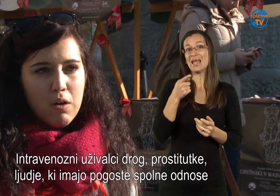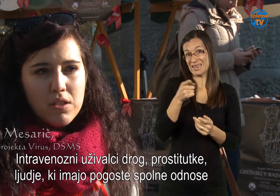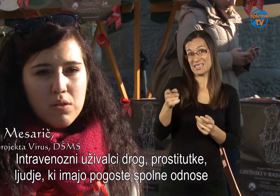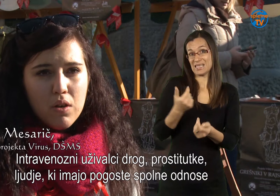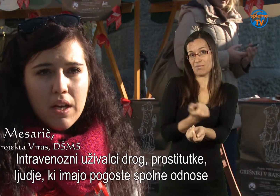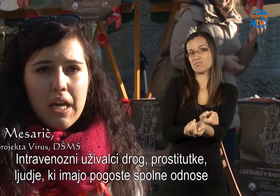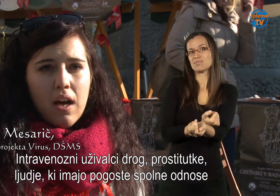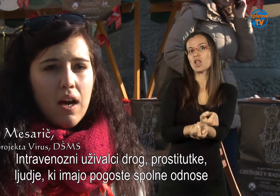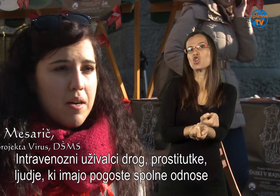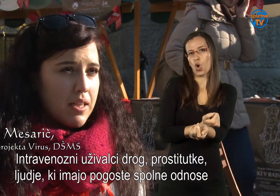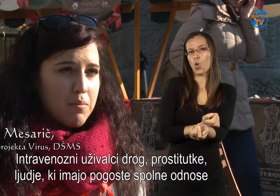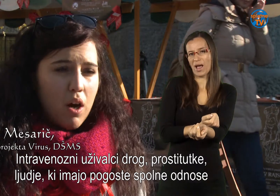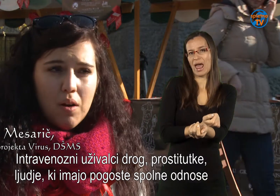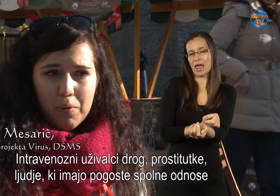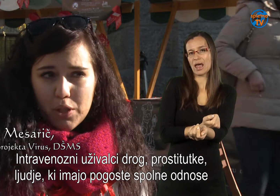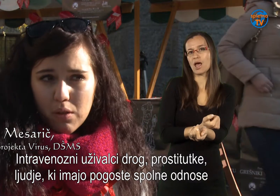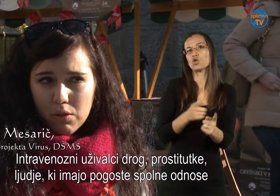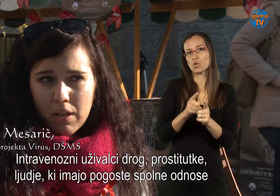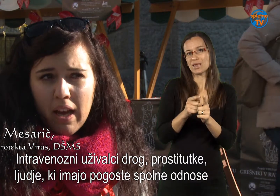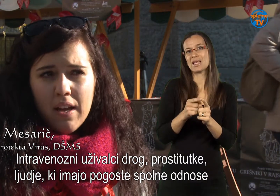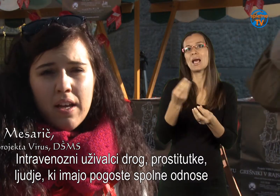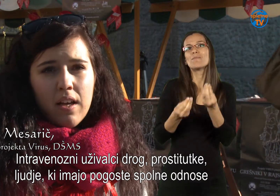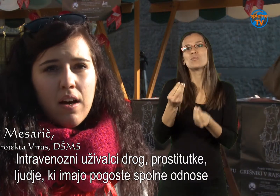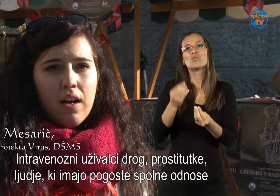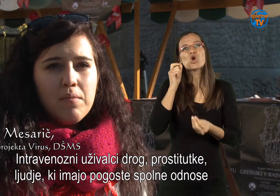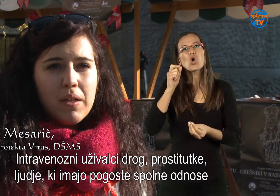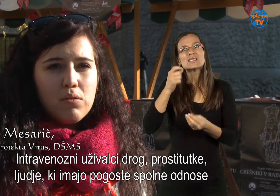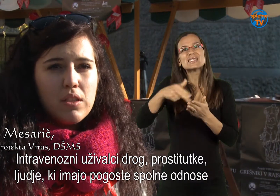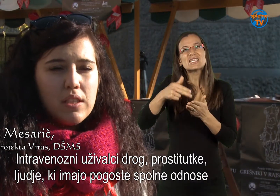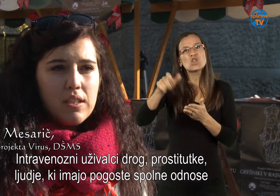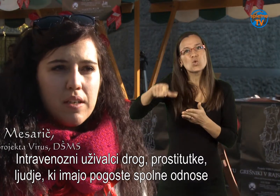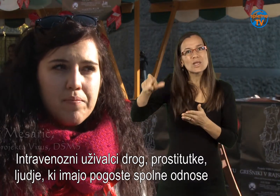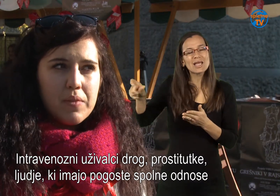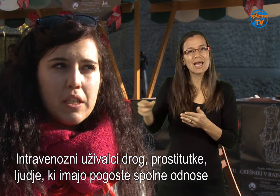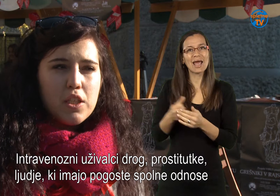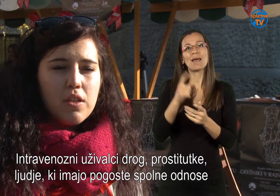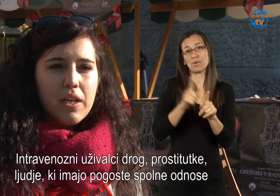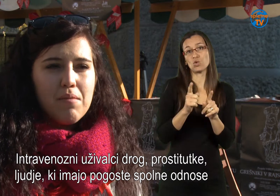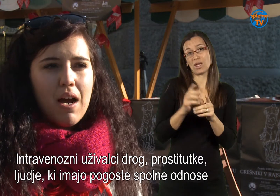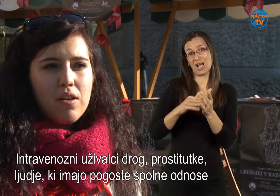uživalci drog, recimo prostitutke in pa tudi kakšni ljudje, ki imajo